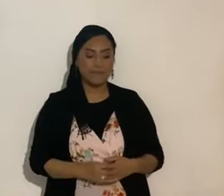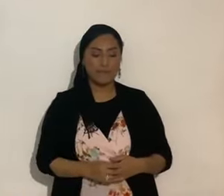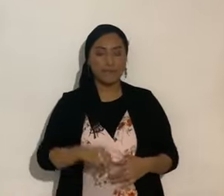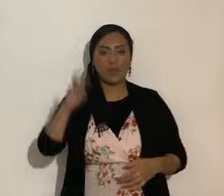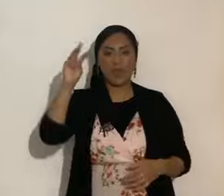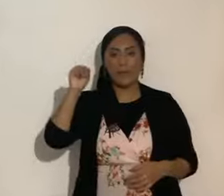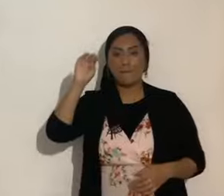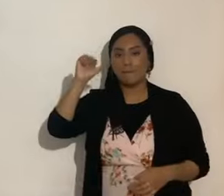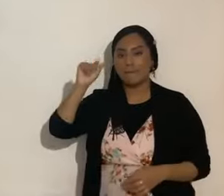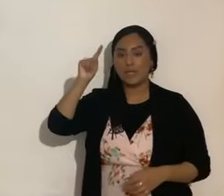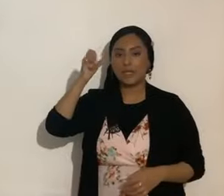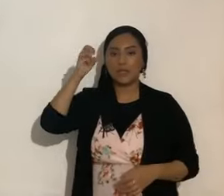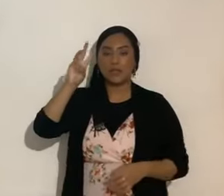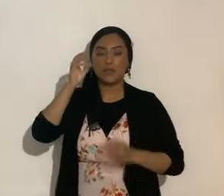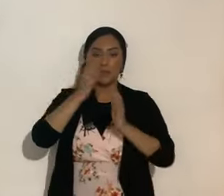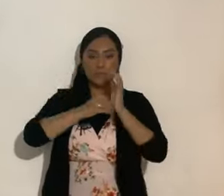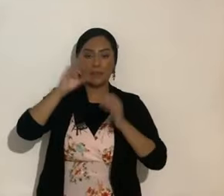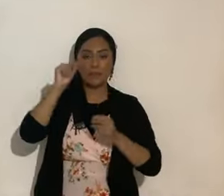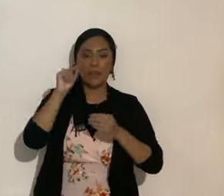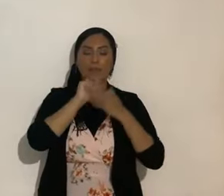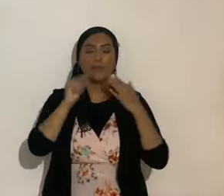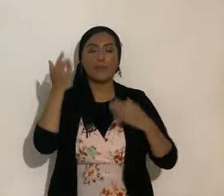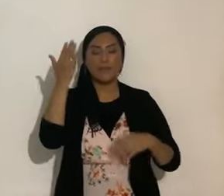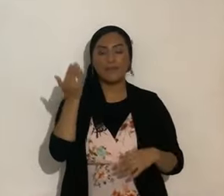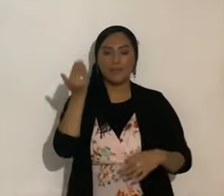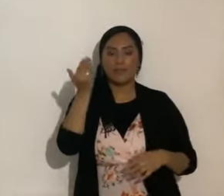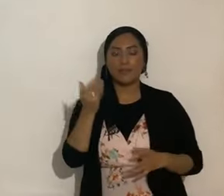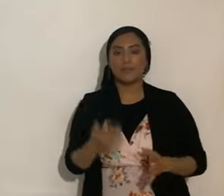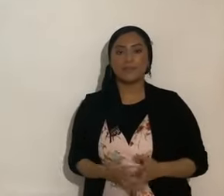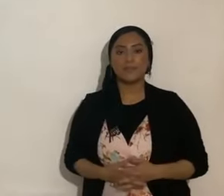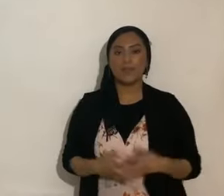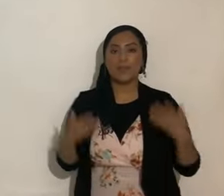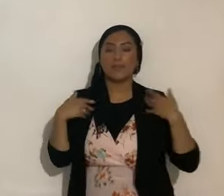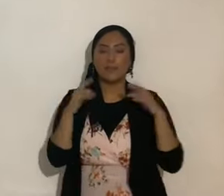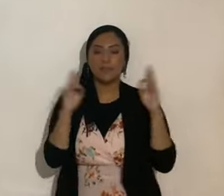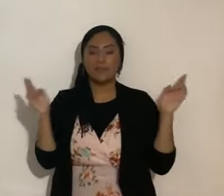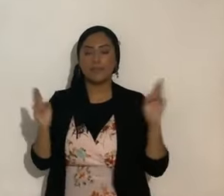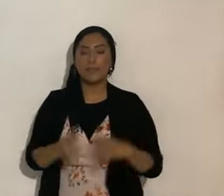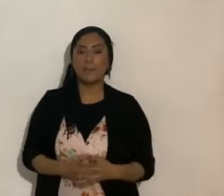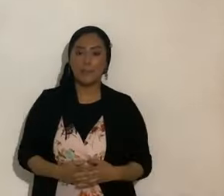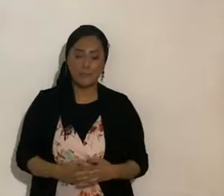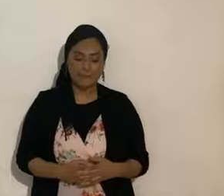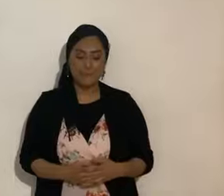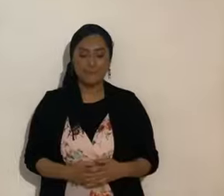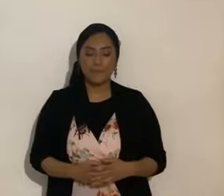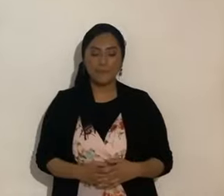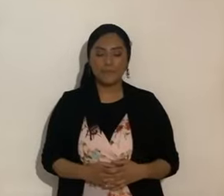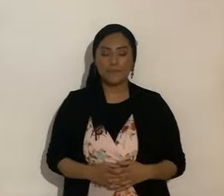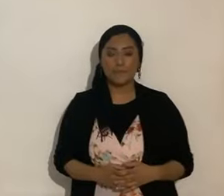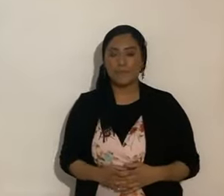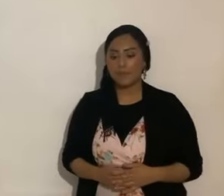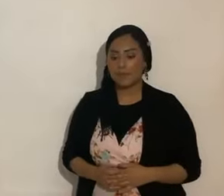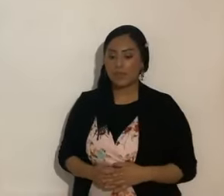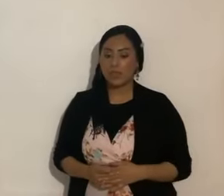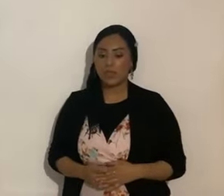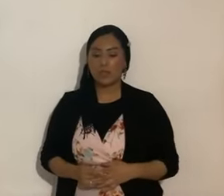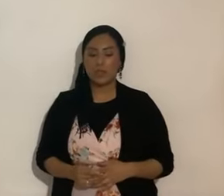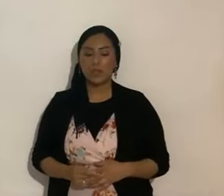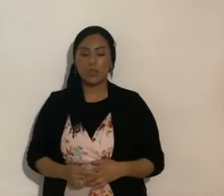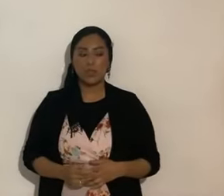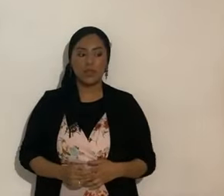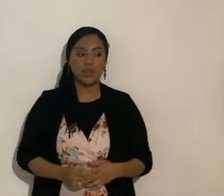Entonces, en Mateo 20, verso 15. ¿Ya lo tienen? ¿Sí? Bueno, va una lección más. ¿No